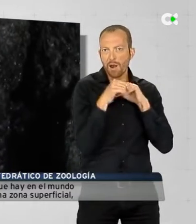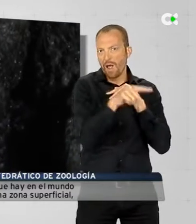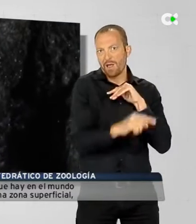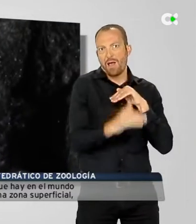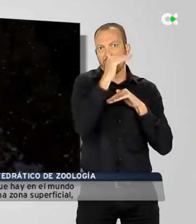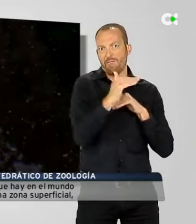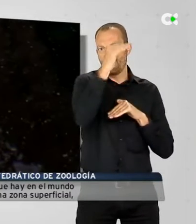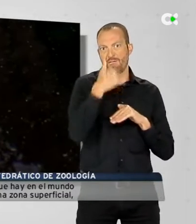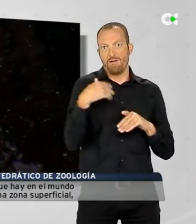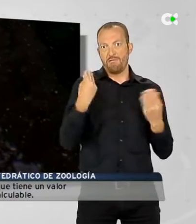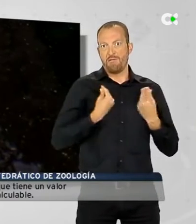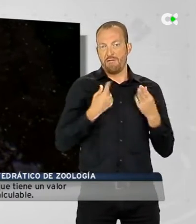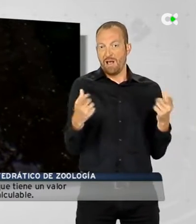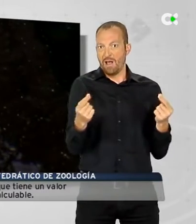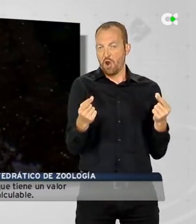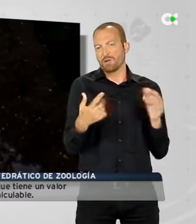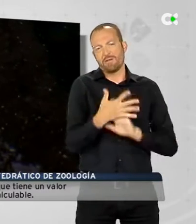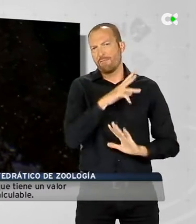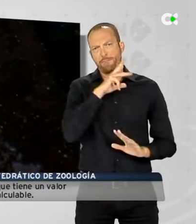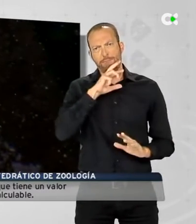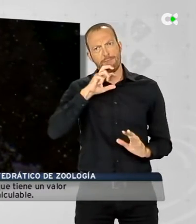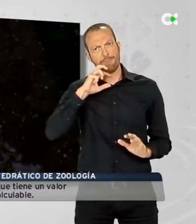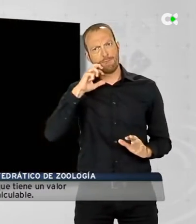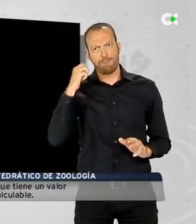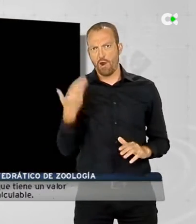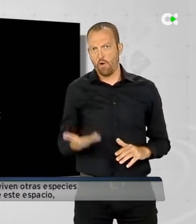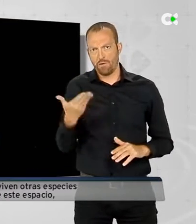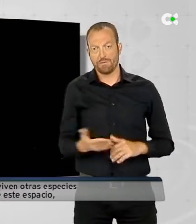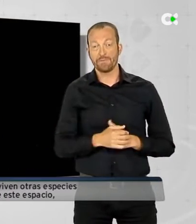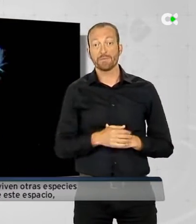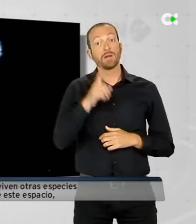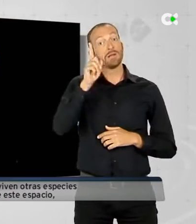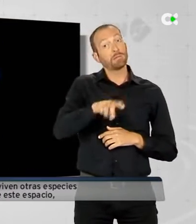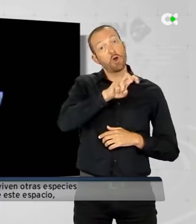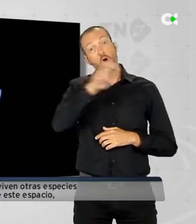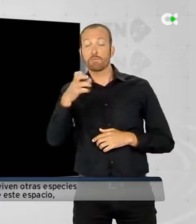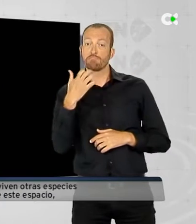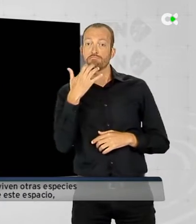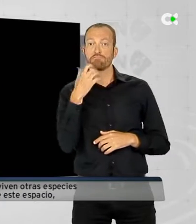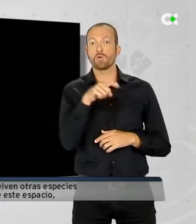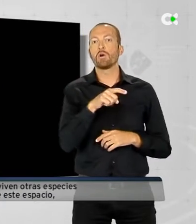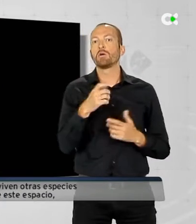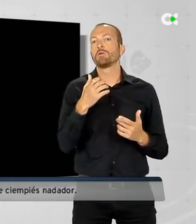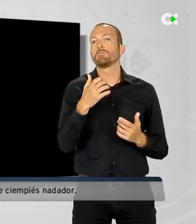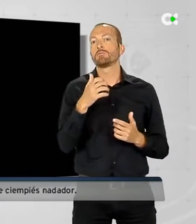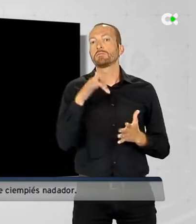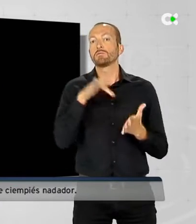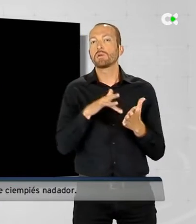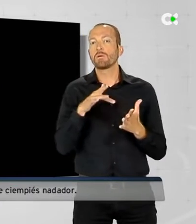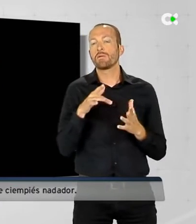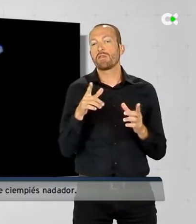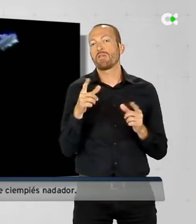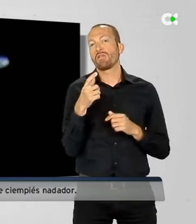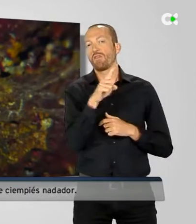zona superficial, de manera que tiene un valor incalculable. Junto a él conviven otras especies únicas de este espacio, entre ellas este